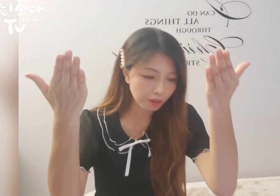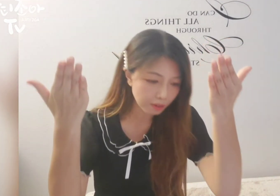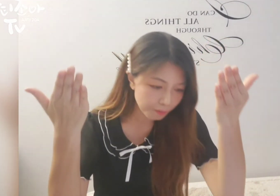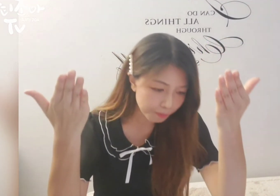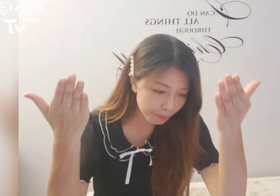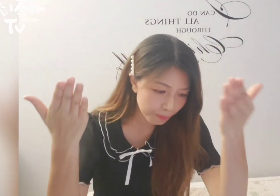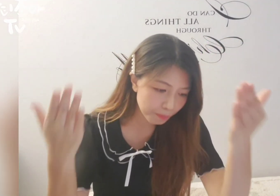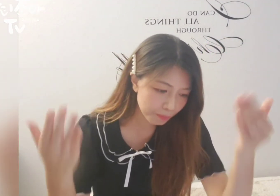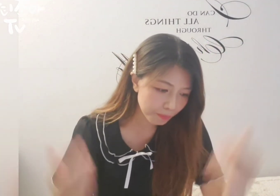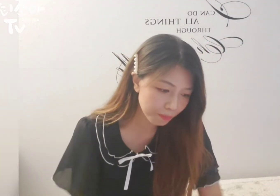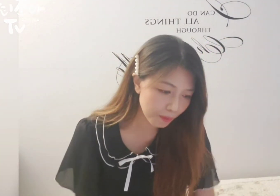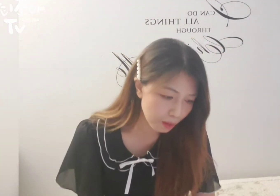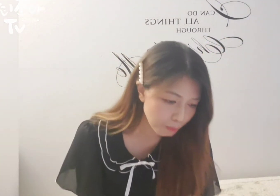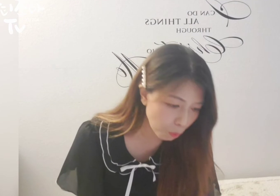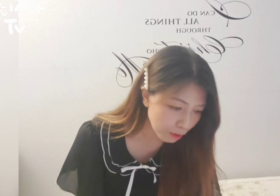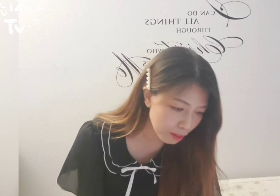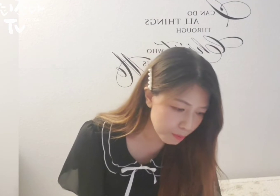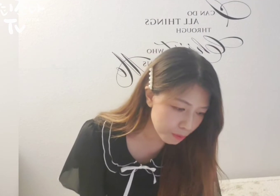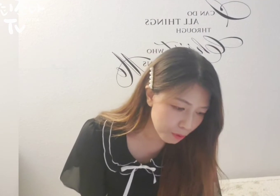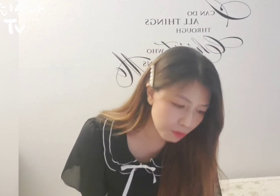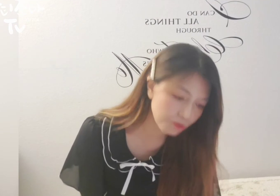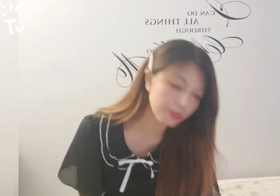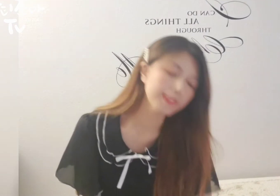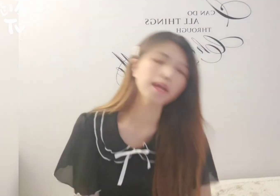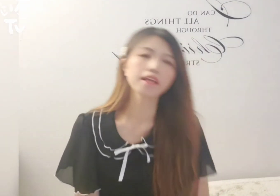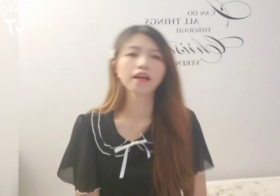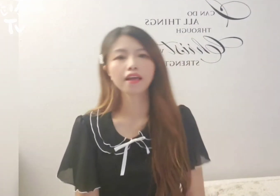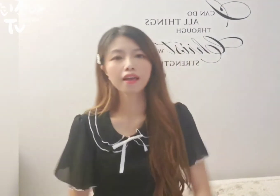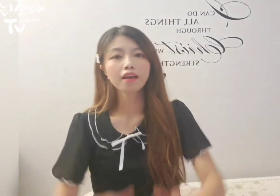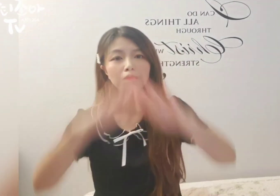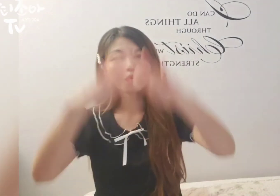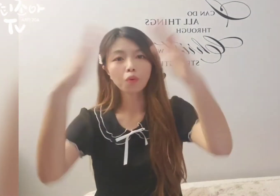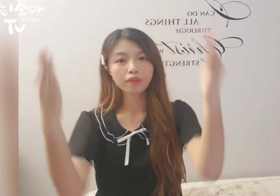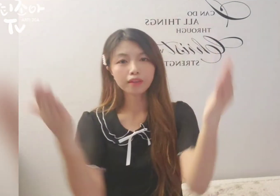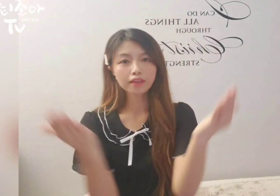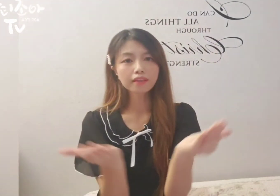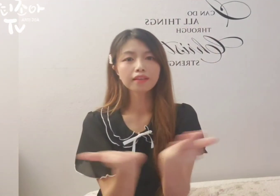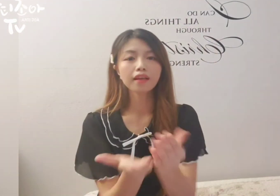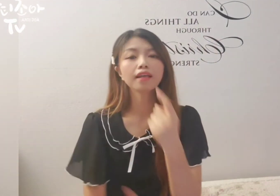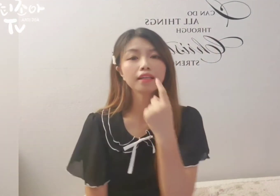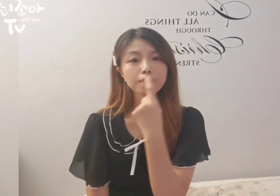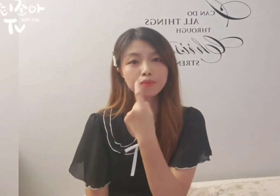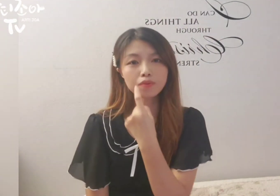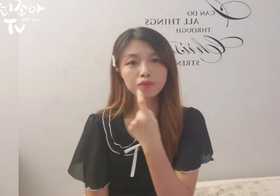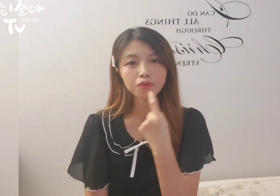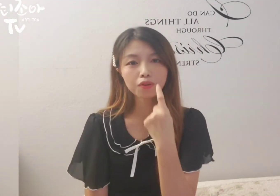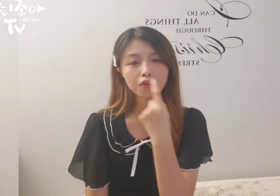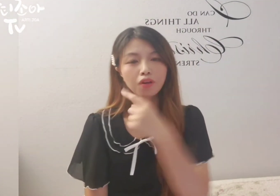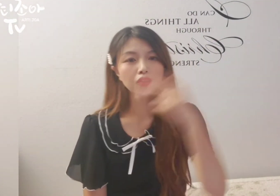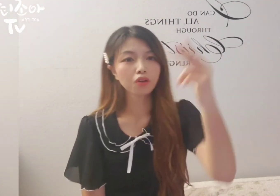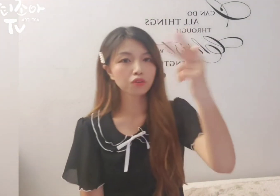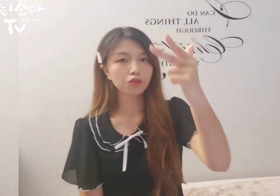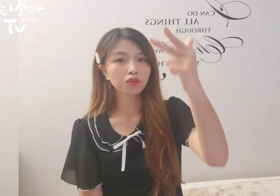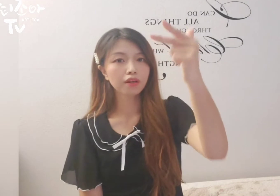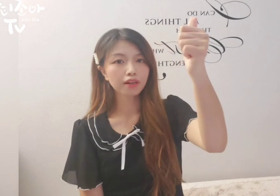모든 입술 모든 줄을 찬양해 모든 입술 줄을